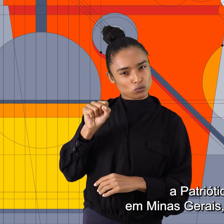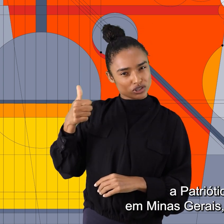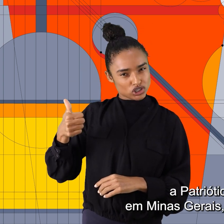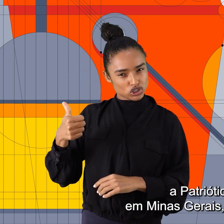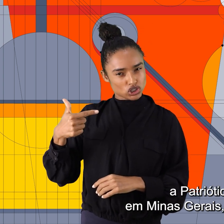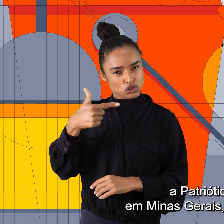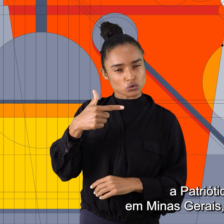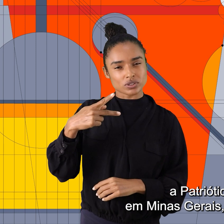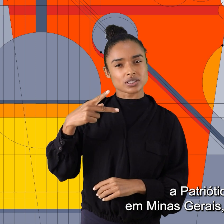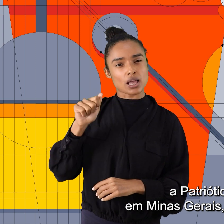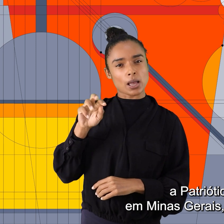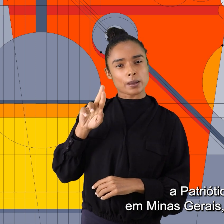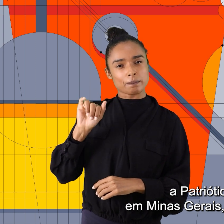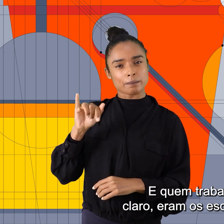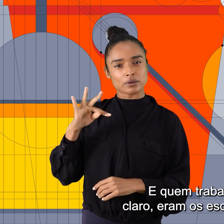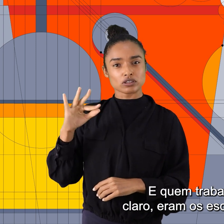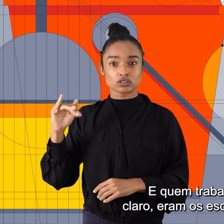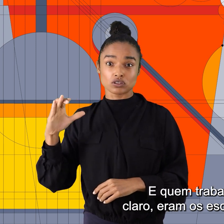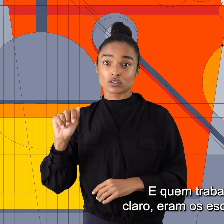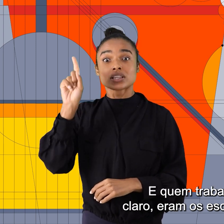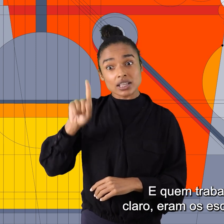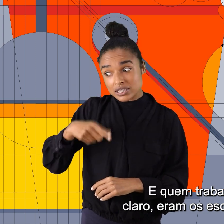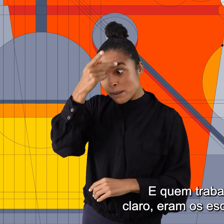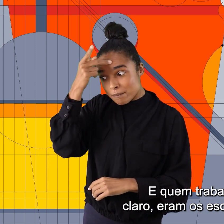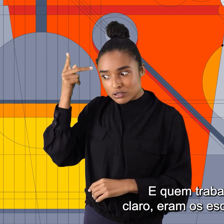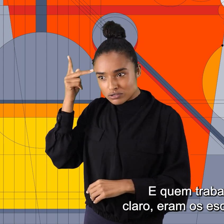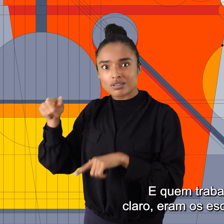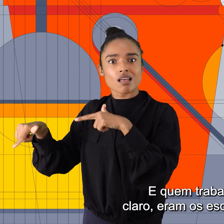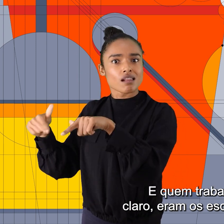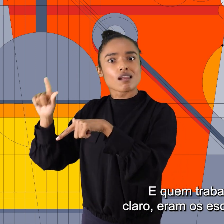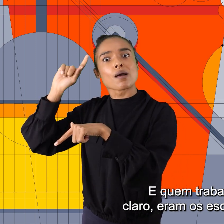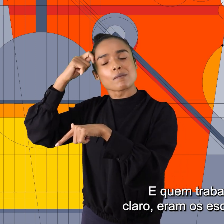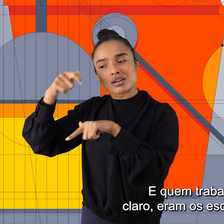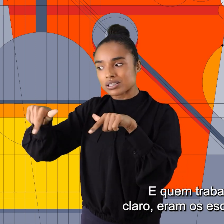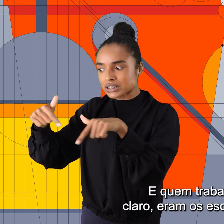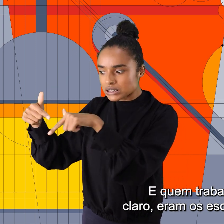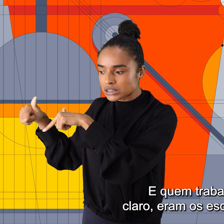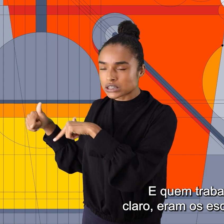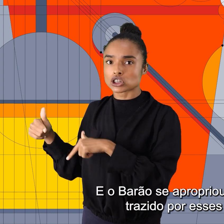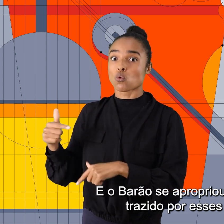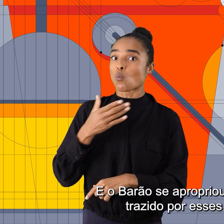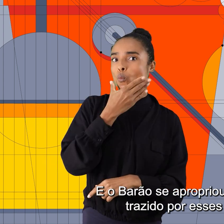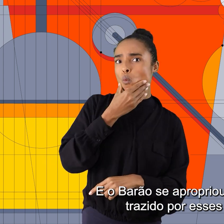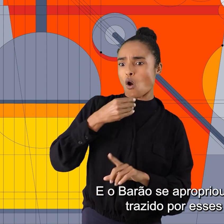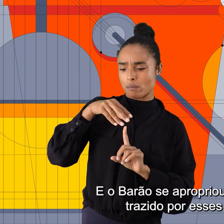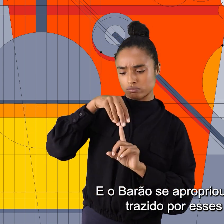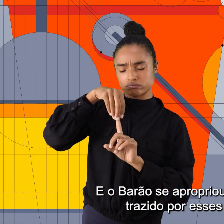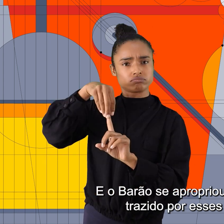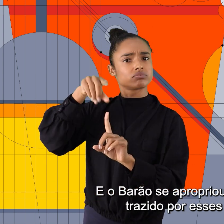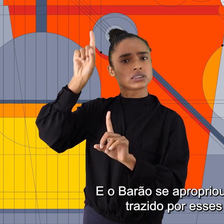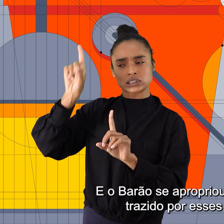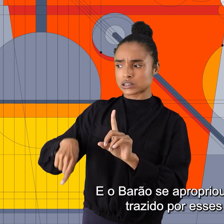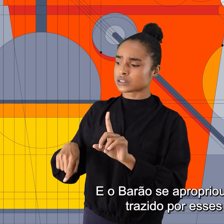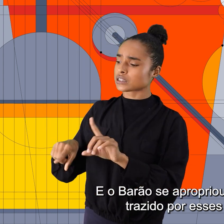em 1812. E quem trabalhava, claro, eram os escravizados. E o barão se apropriou